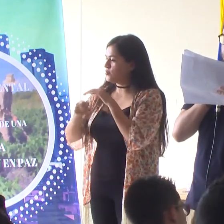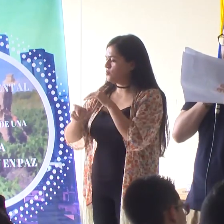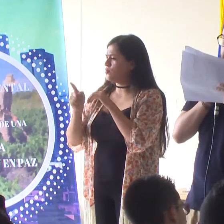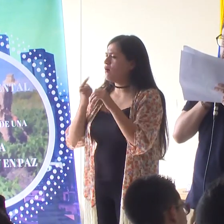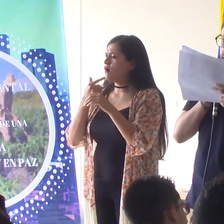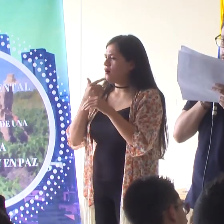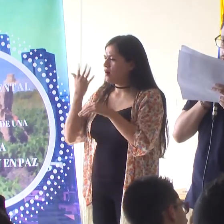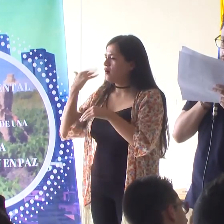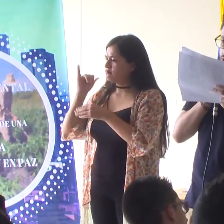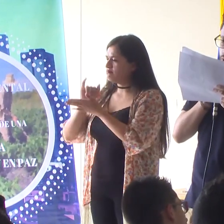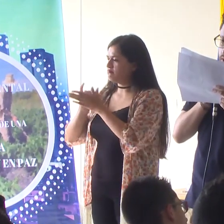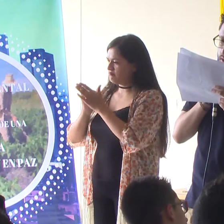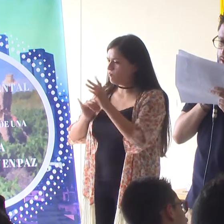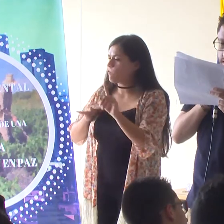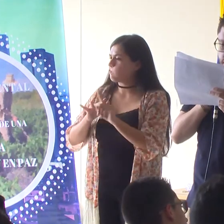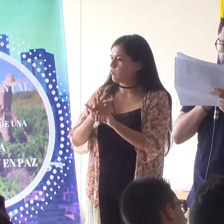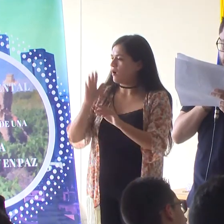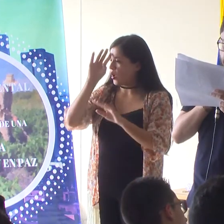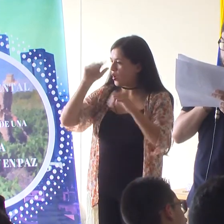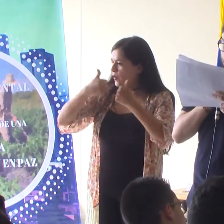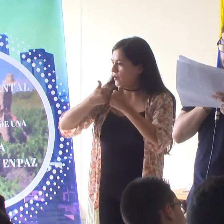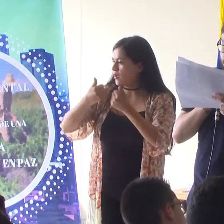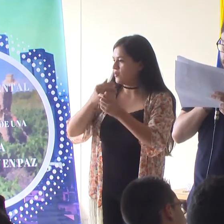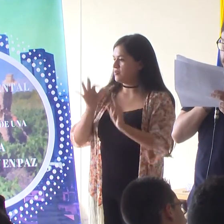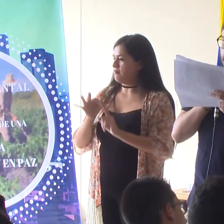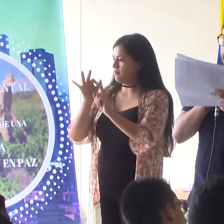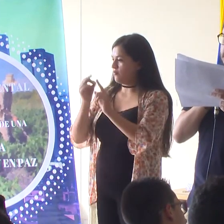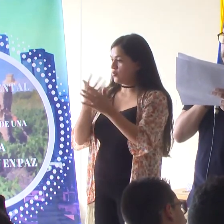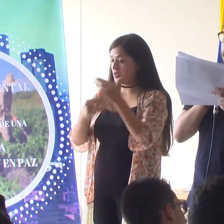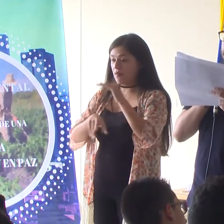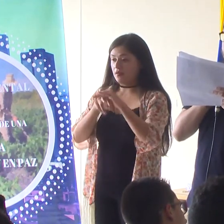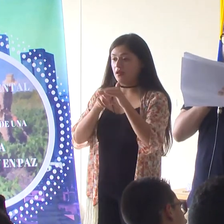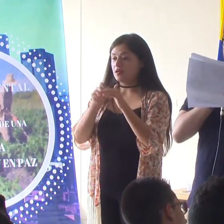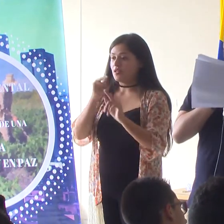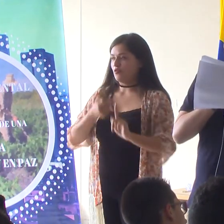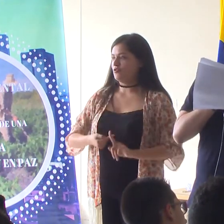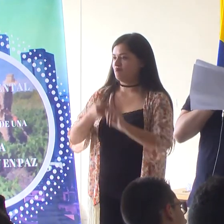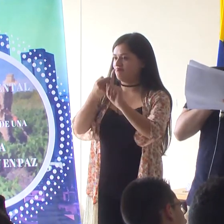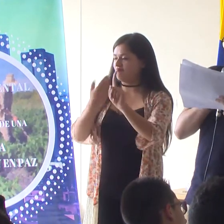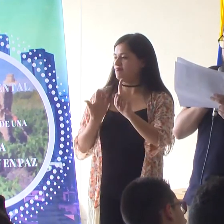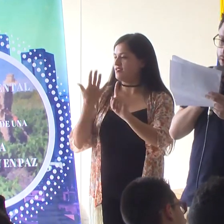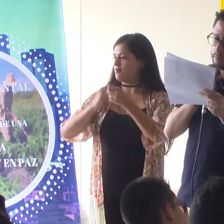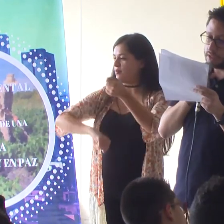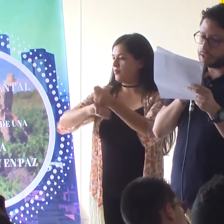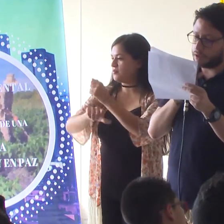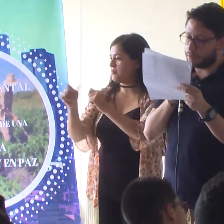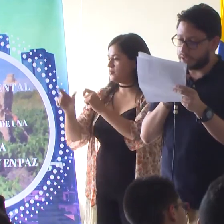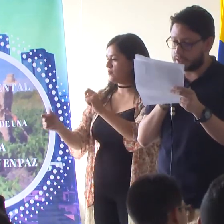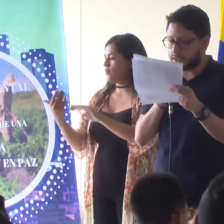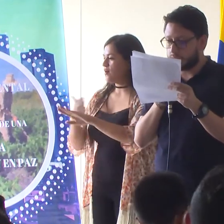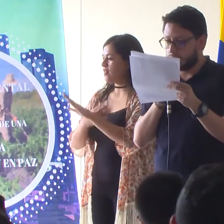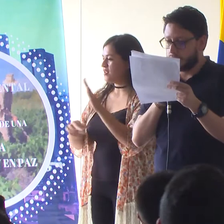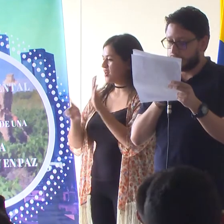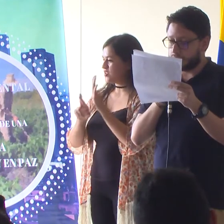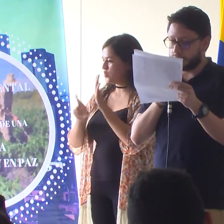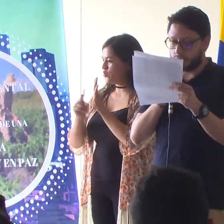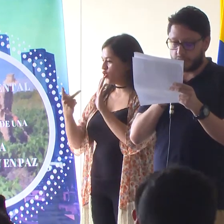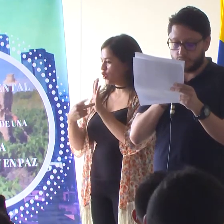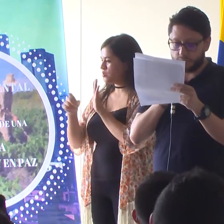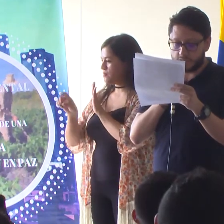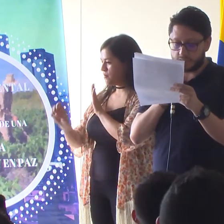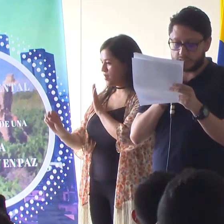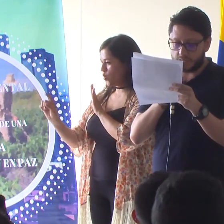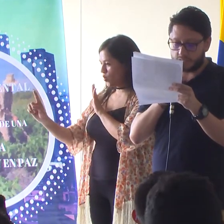varias décadas ya de concesiones y privilegios recientemente la resolución 2001 del ministerio de ambiente de